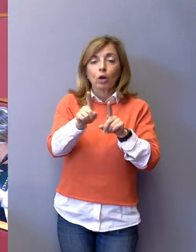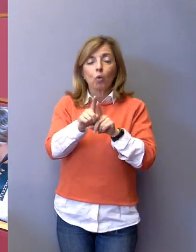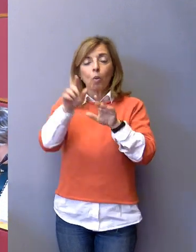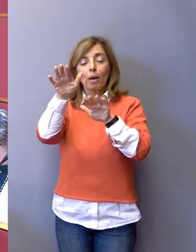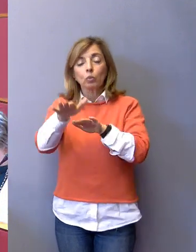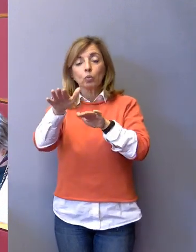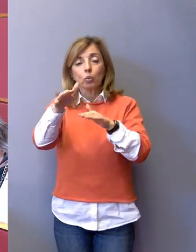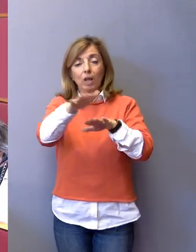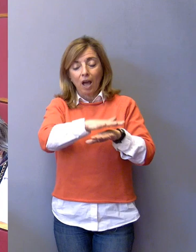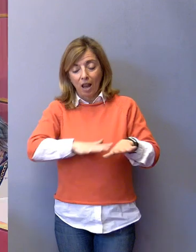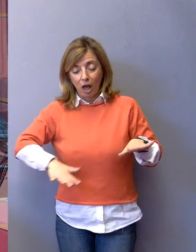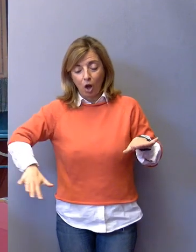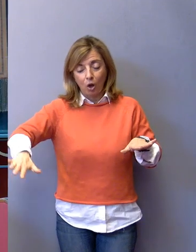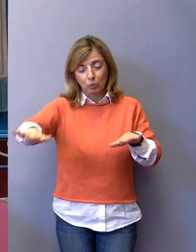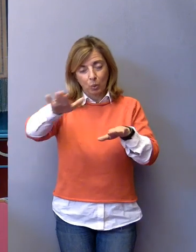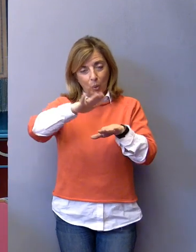suolo Grazie